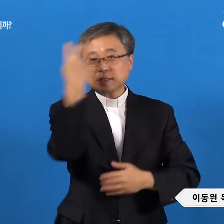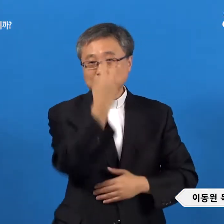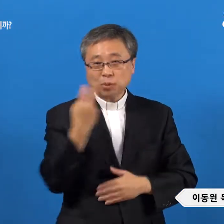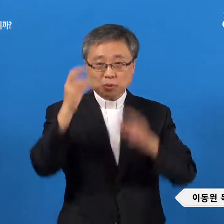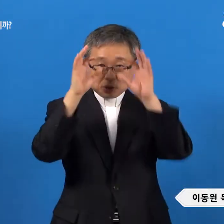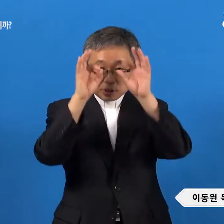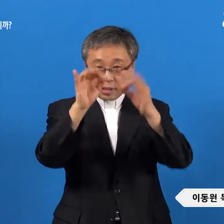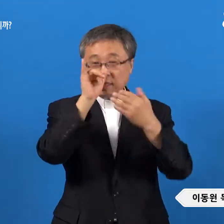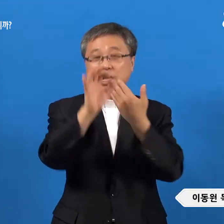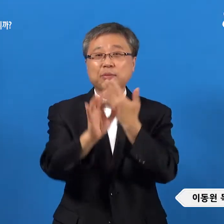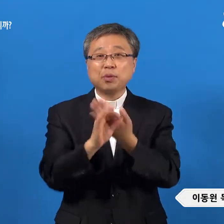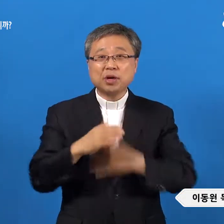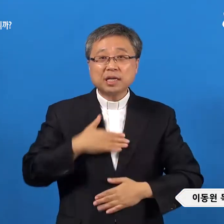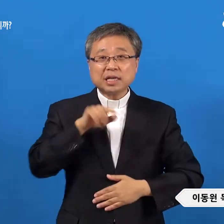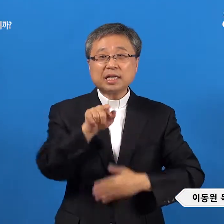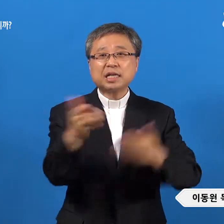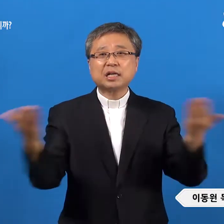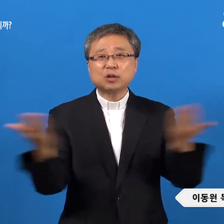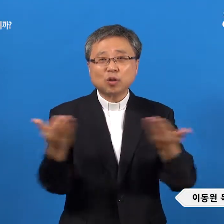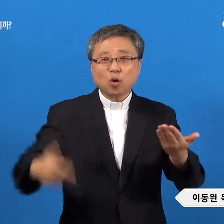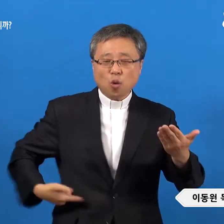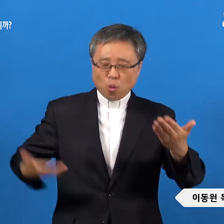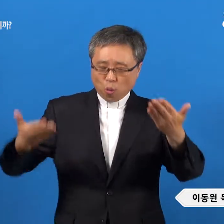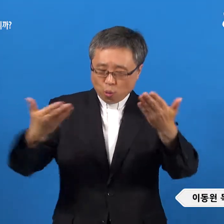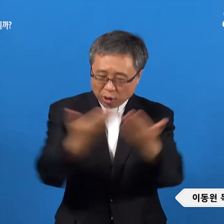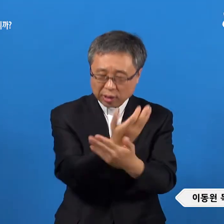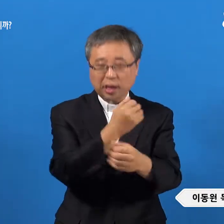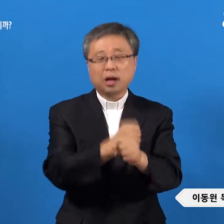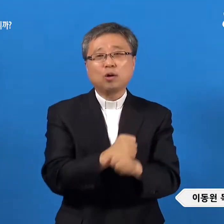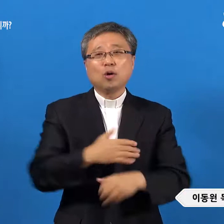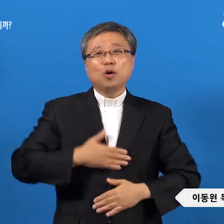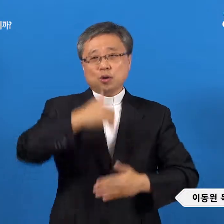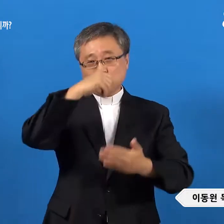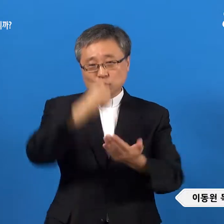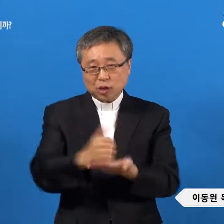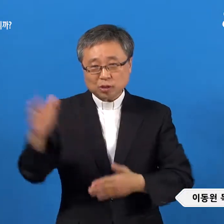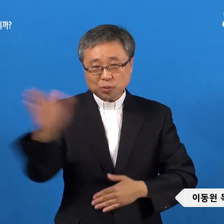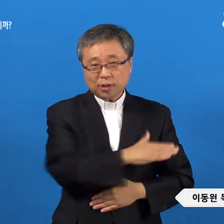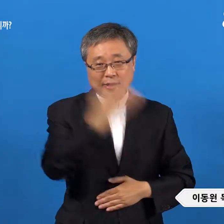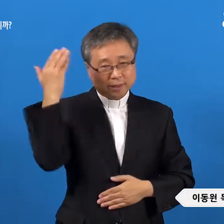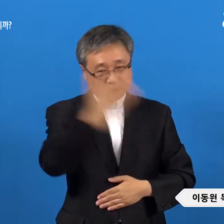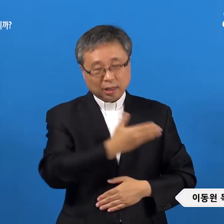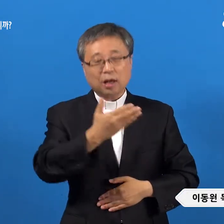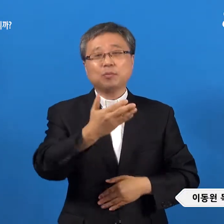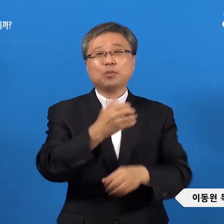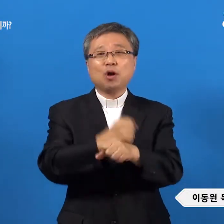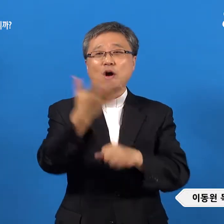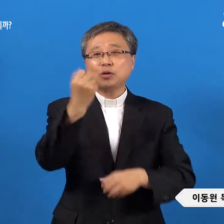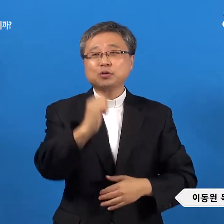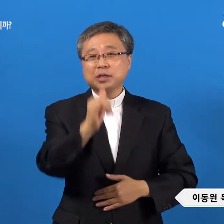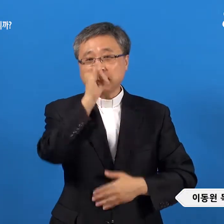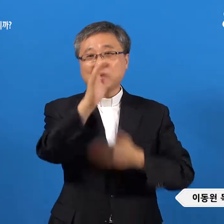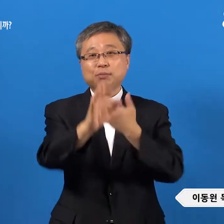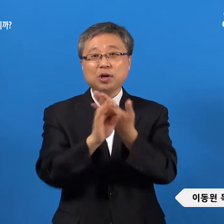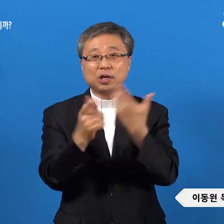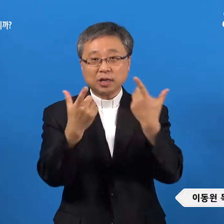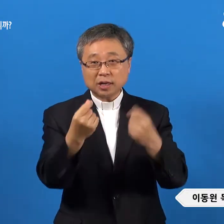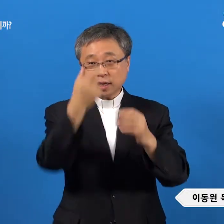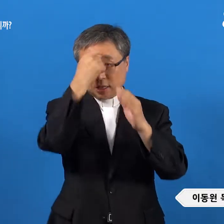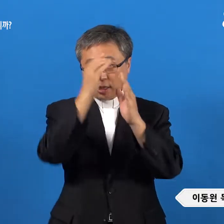있다면, 그래서 이것을 통해서 우리가 회개하고 죄에서 깨끗함을 얻을 수가 있다면 이런 기도는 여러분과